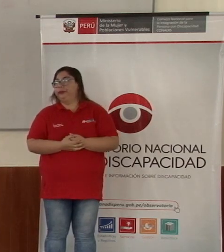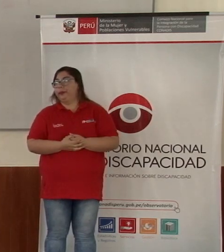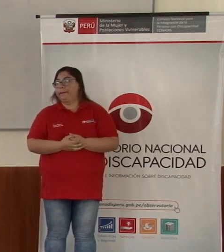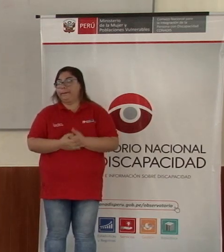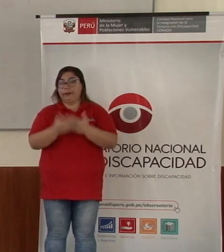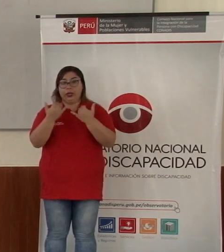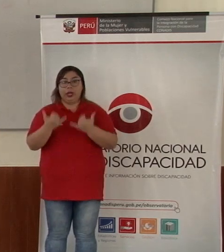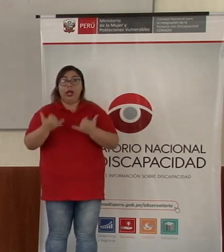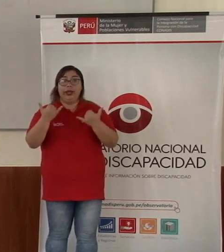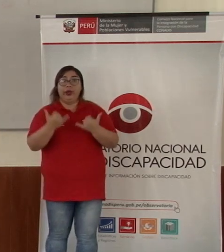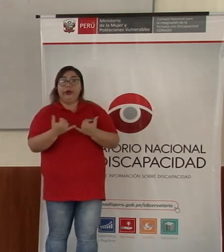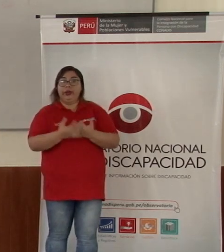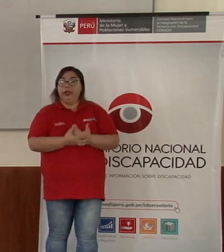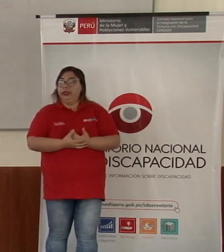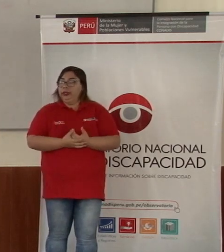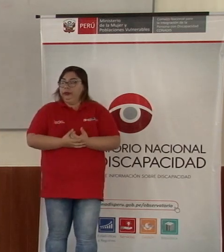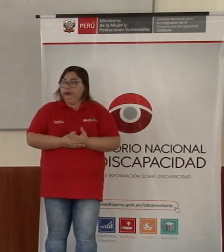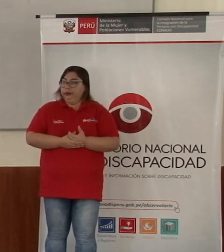Ahora,